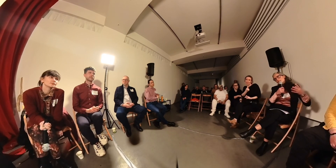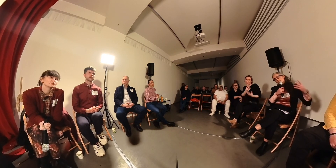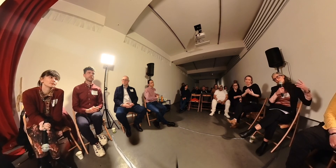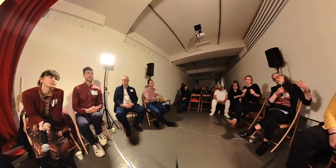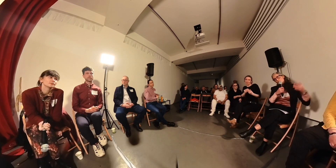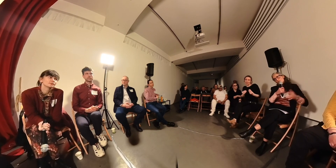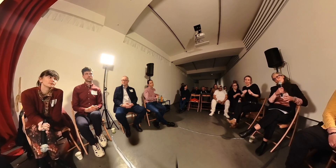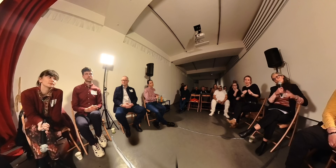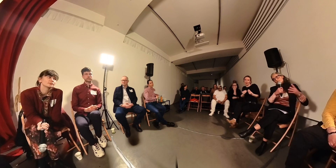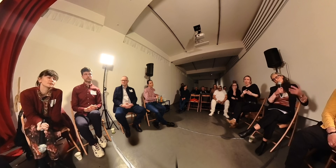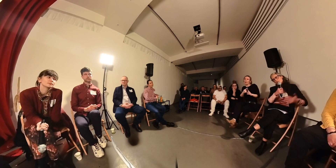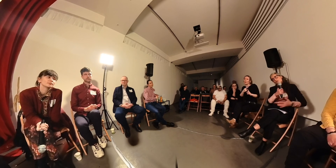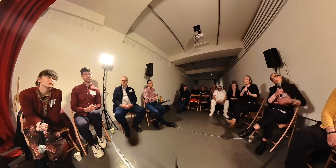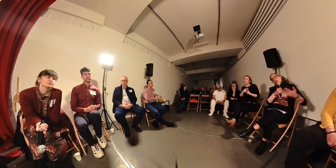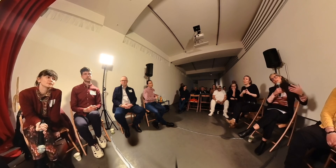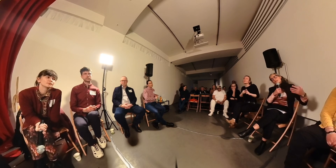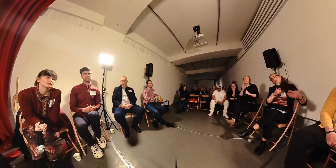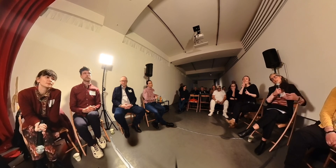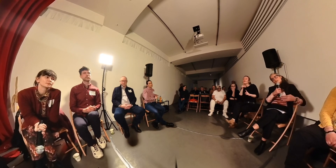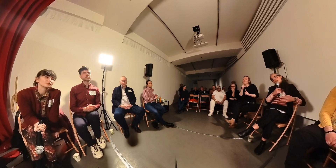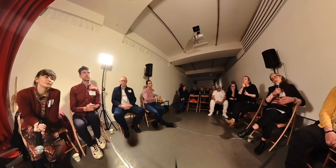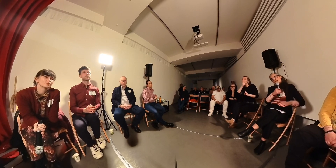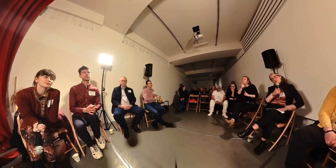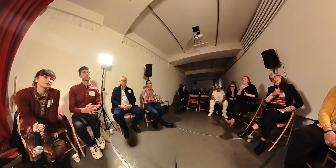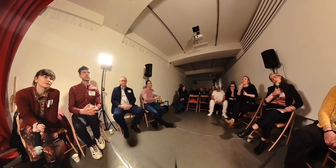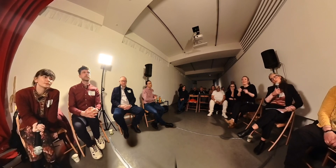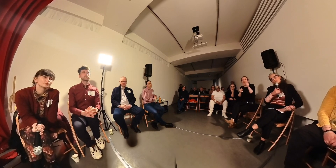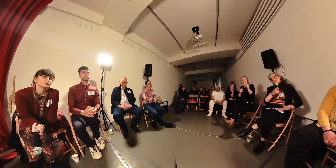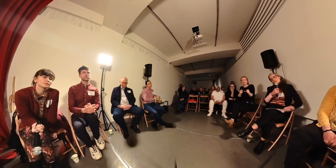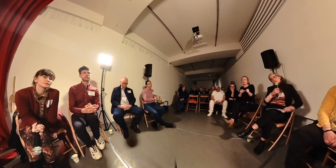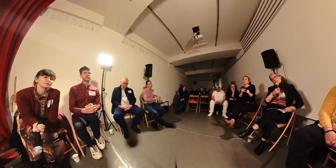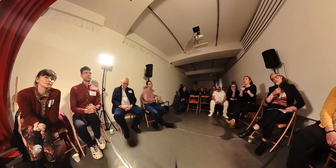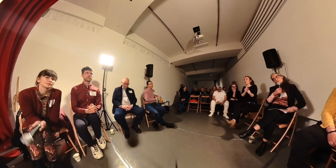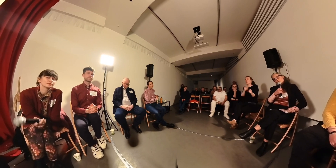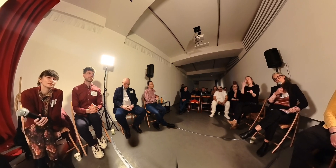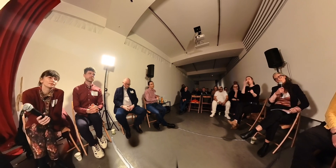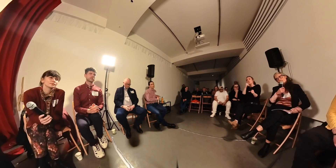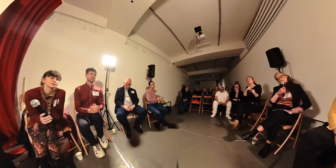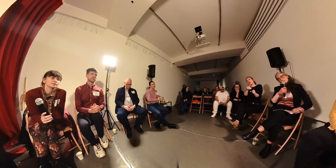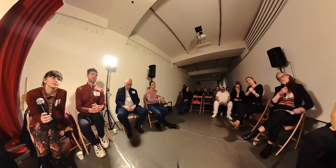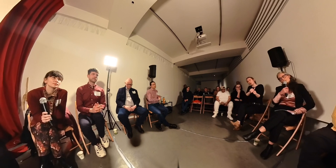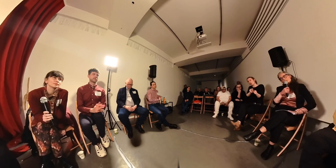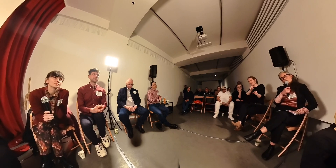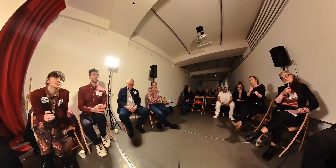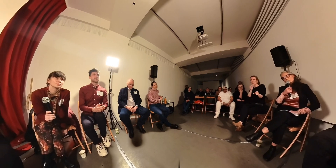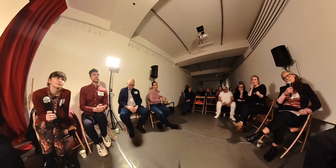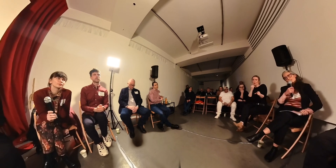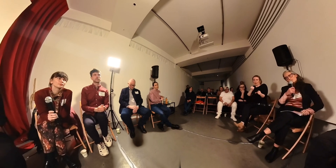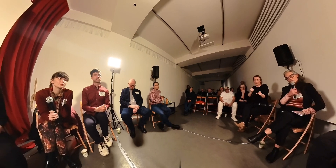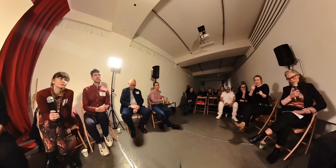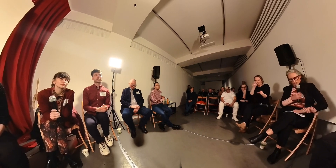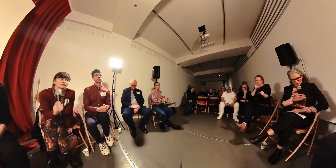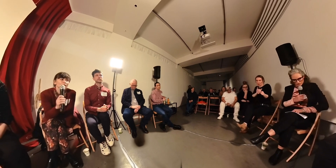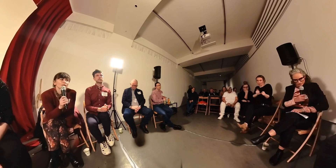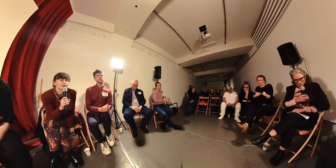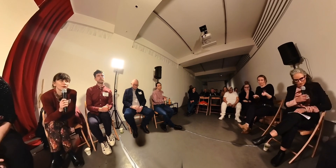Editu nelze jakoby zúžit jenom tady na to, ale to téma tam jako bylo dost